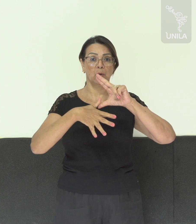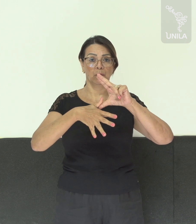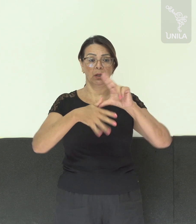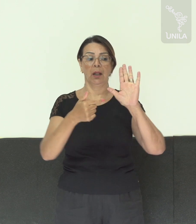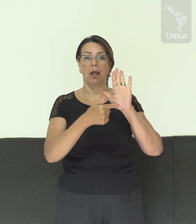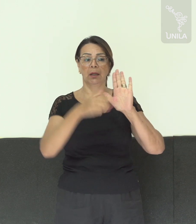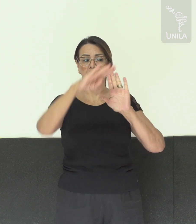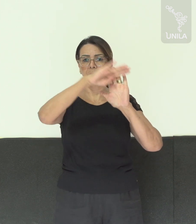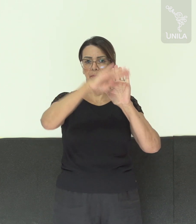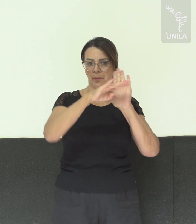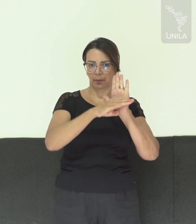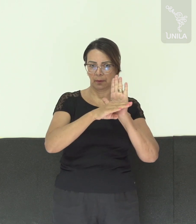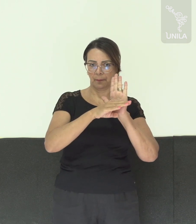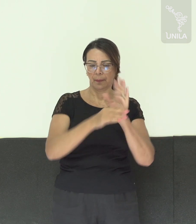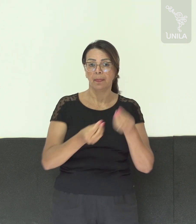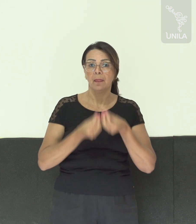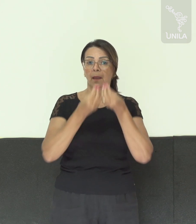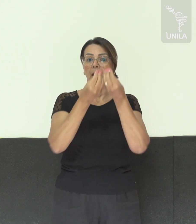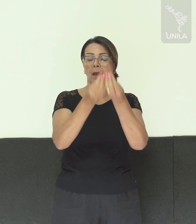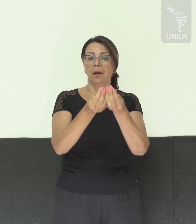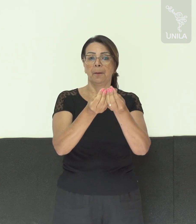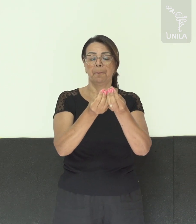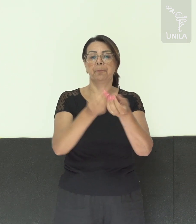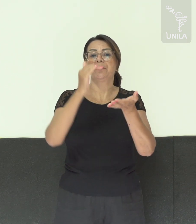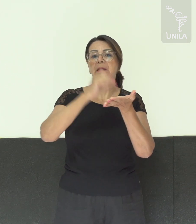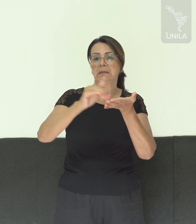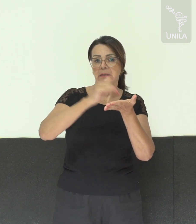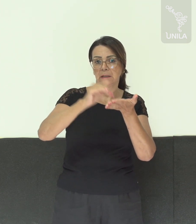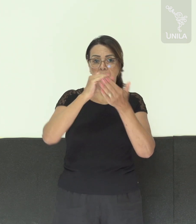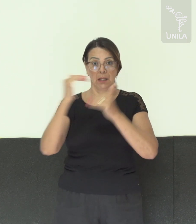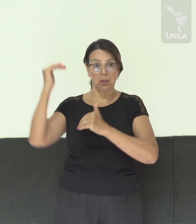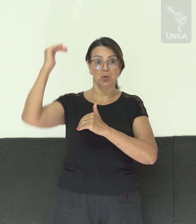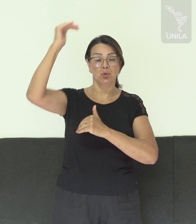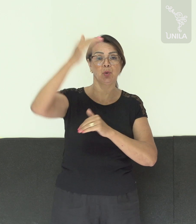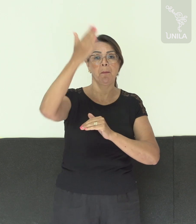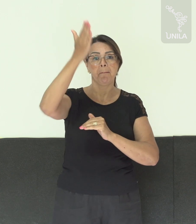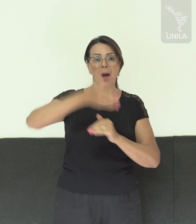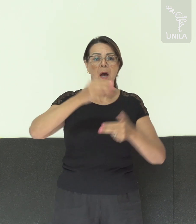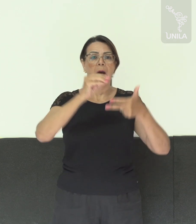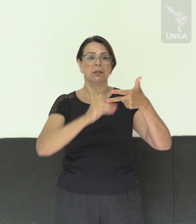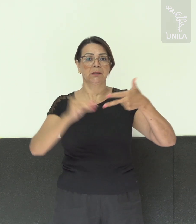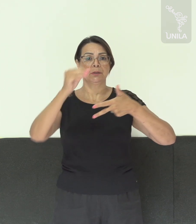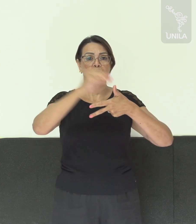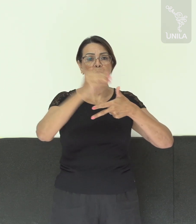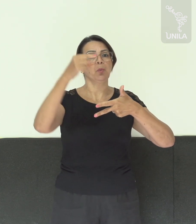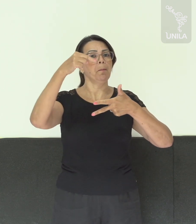classificação disponibilizadas pela Secretaria da Educação Superior, /SISU, /MEC, e com base